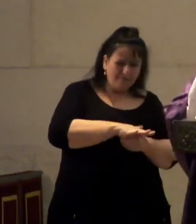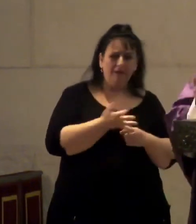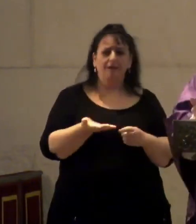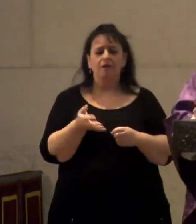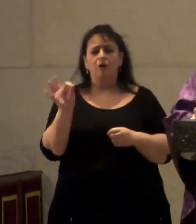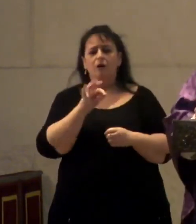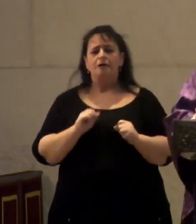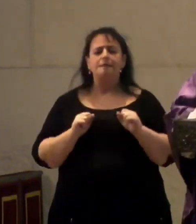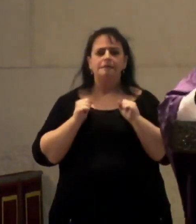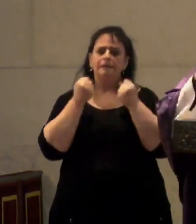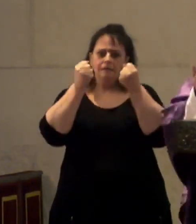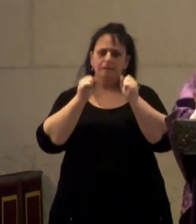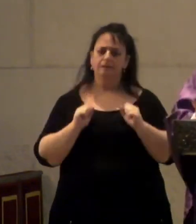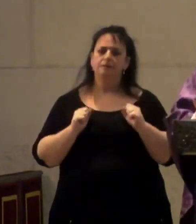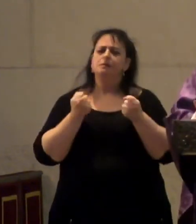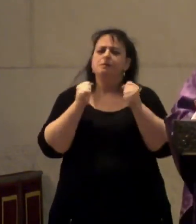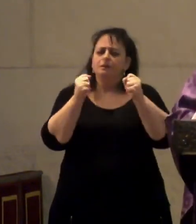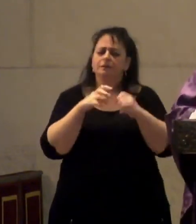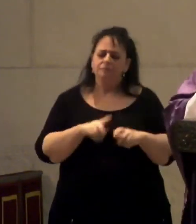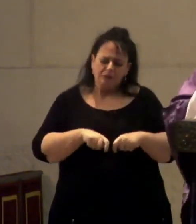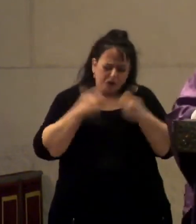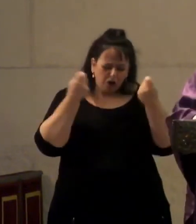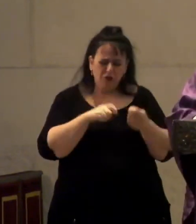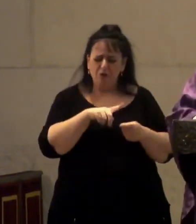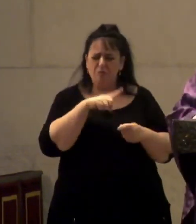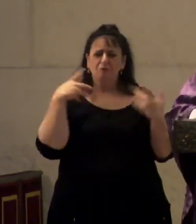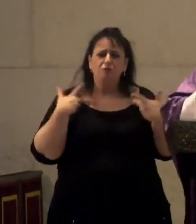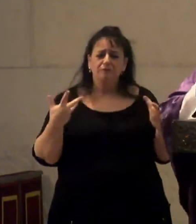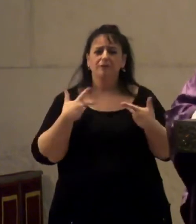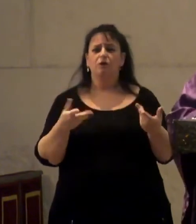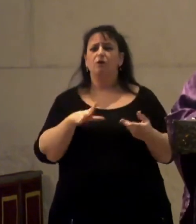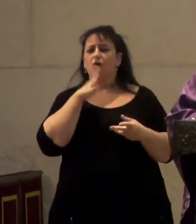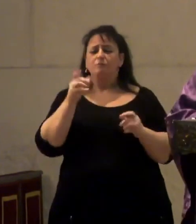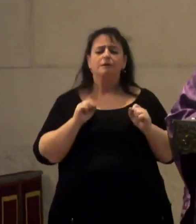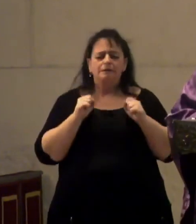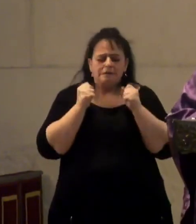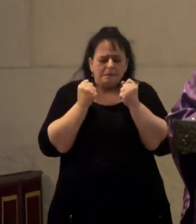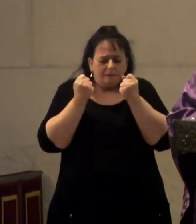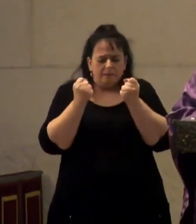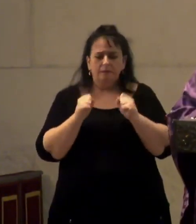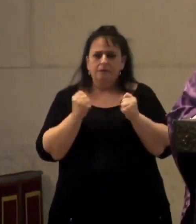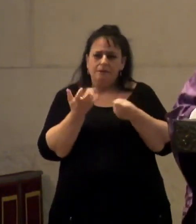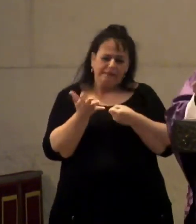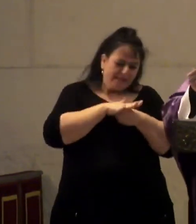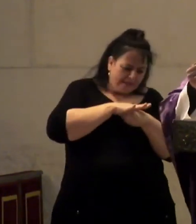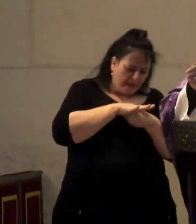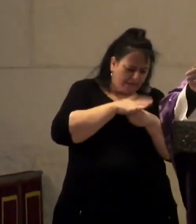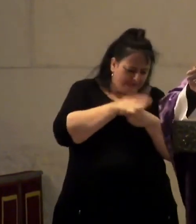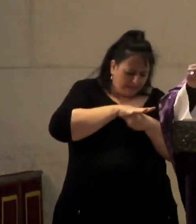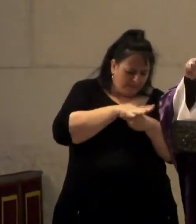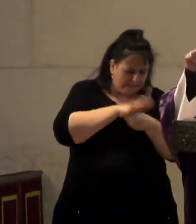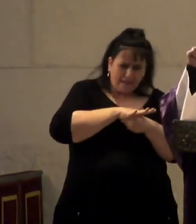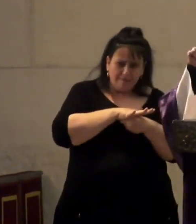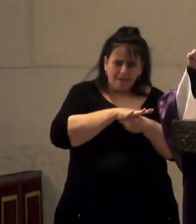por la desesperanza, por el desgarro, por el sufrimiento, por la desesperación,